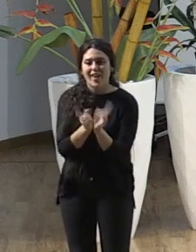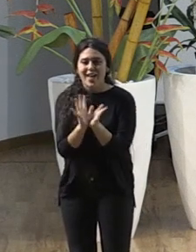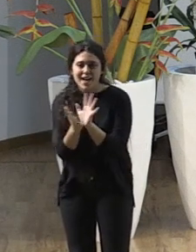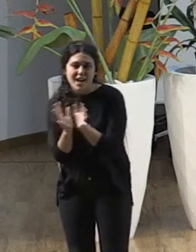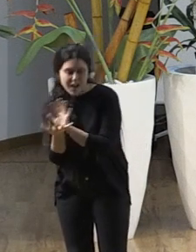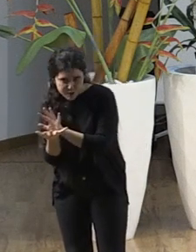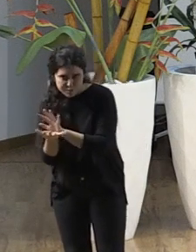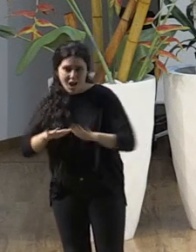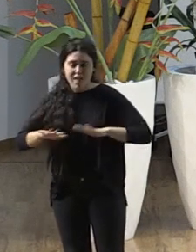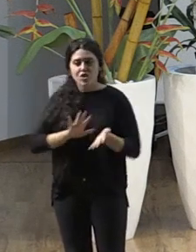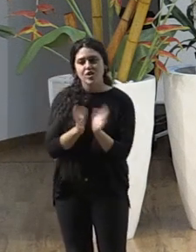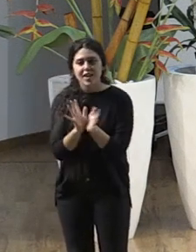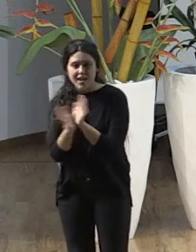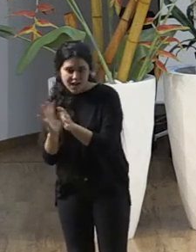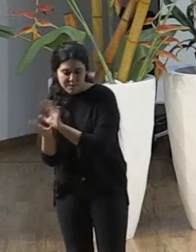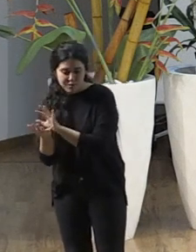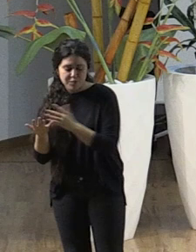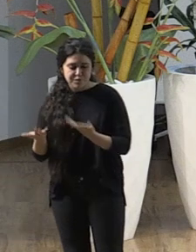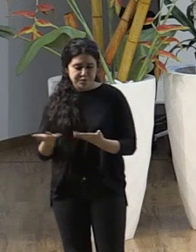unos dos puntos por si alguien